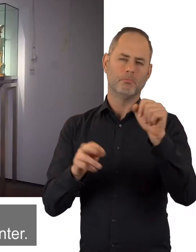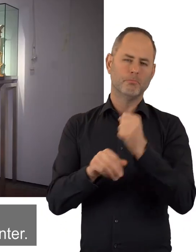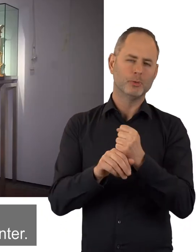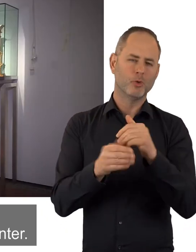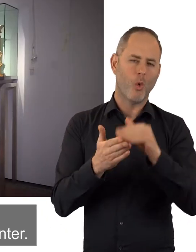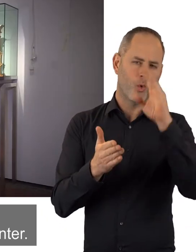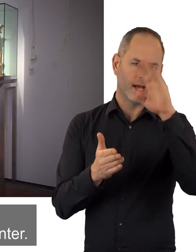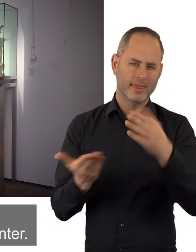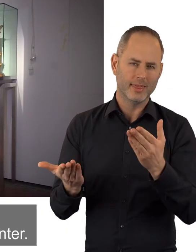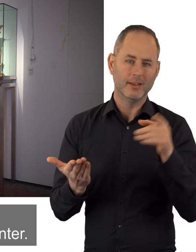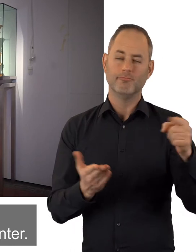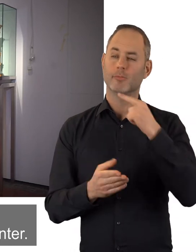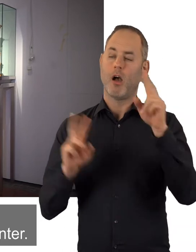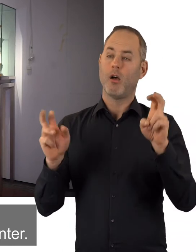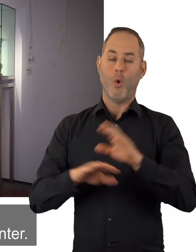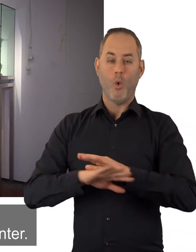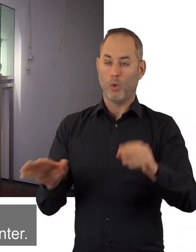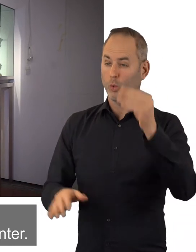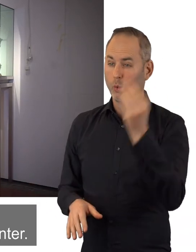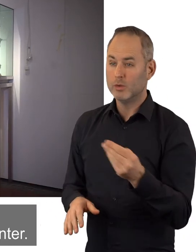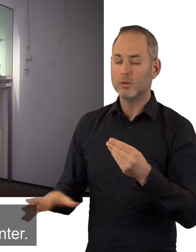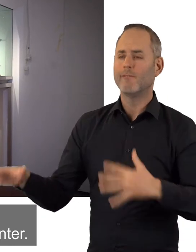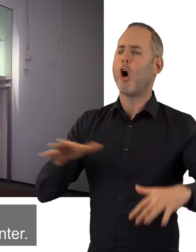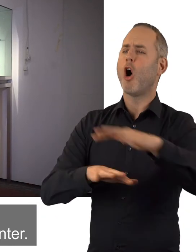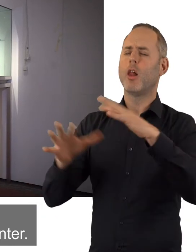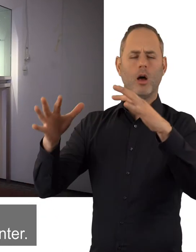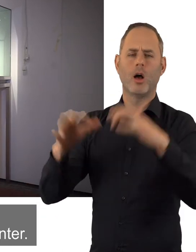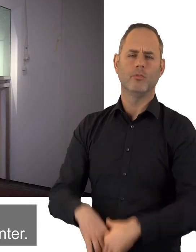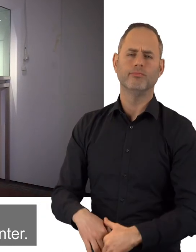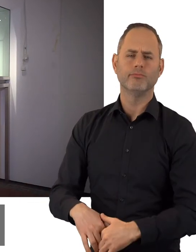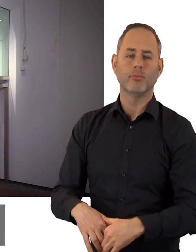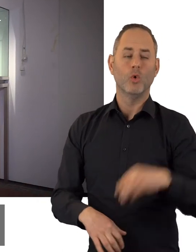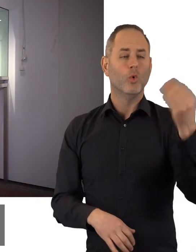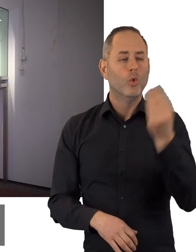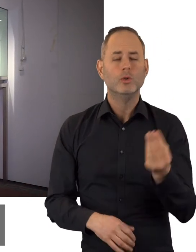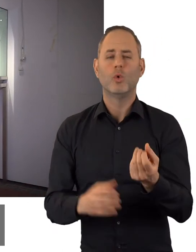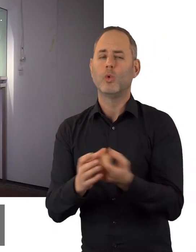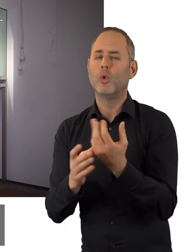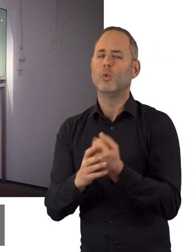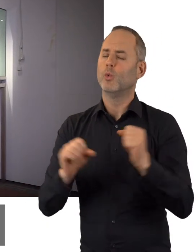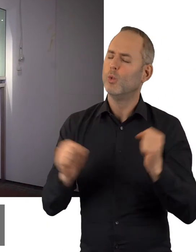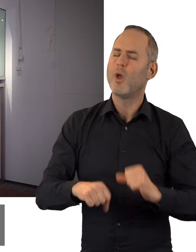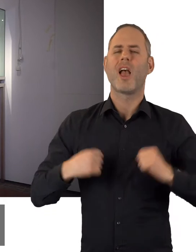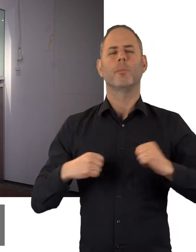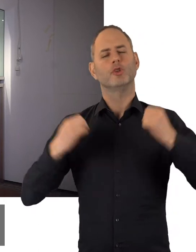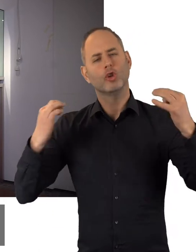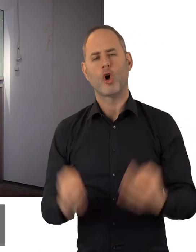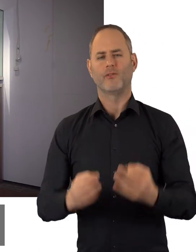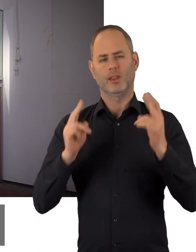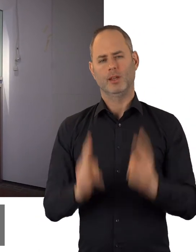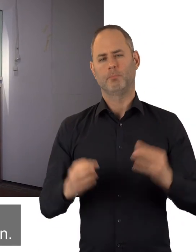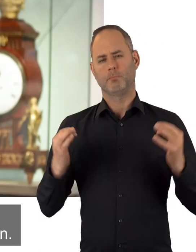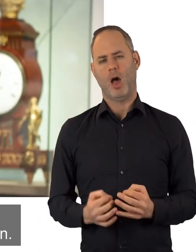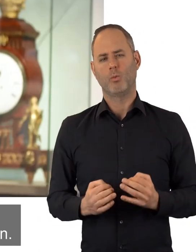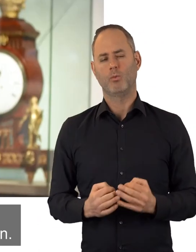der sagte, ohne Kunst geht ein Volk unter. Kunst und Kultur sind lebensnotwendig.